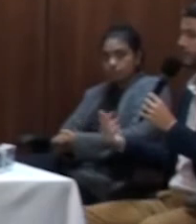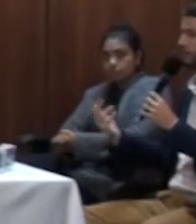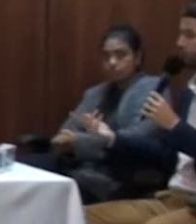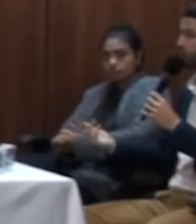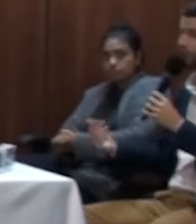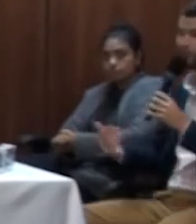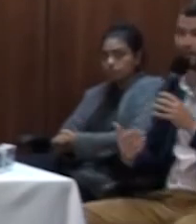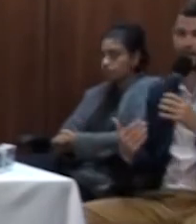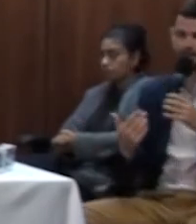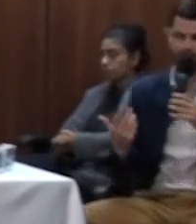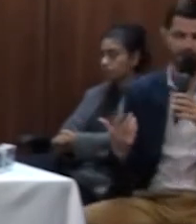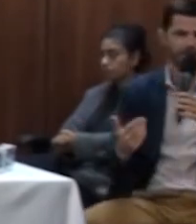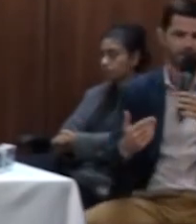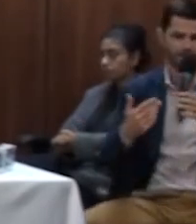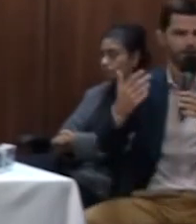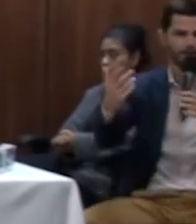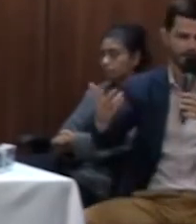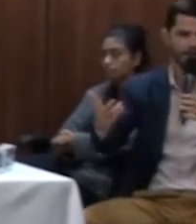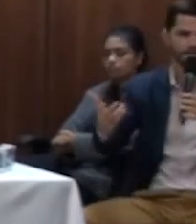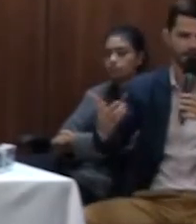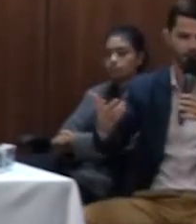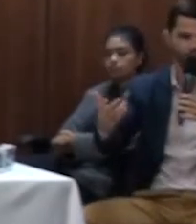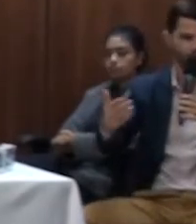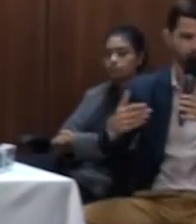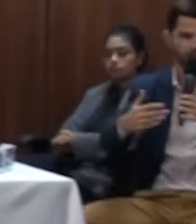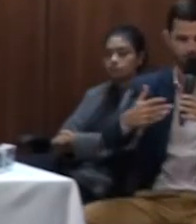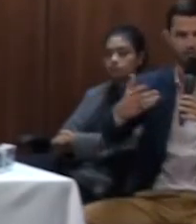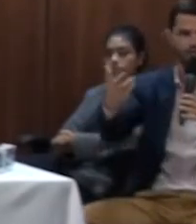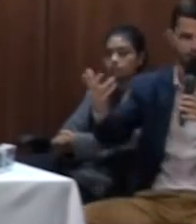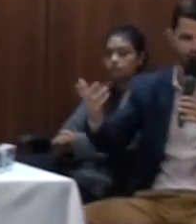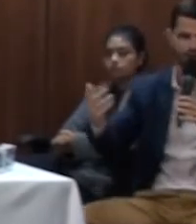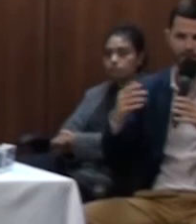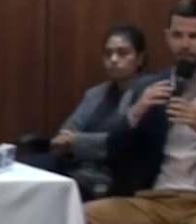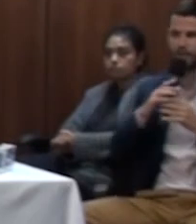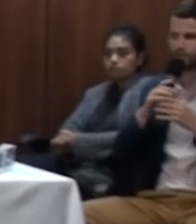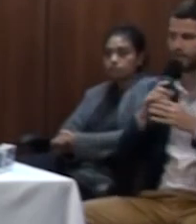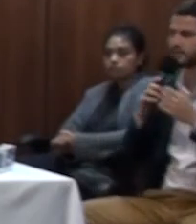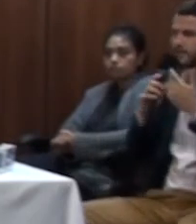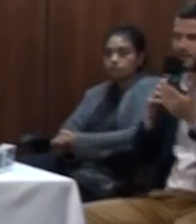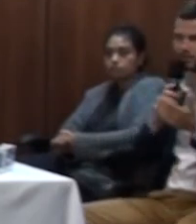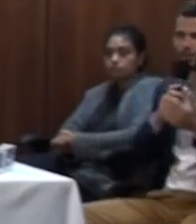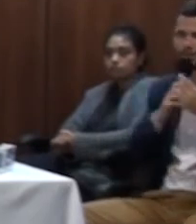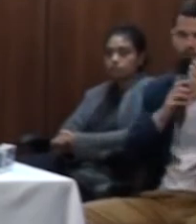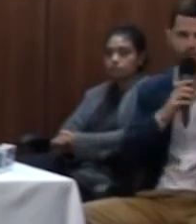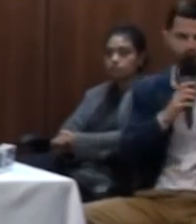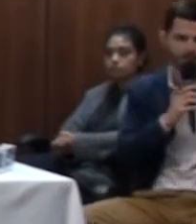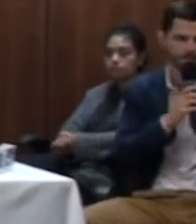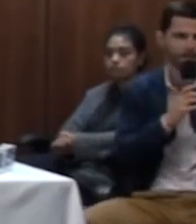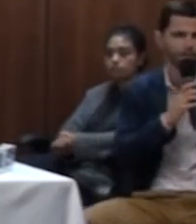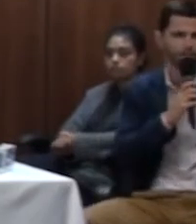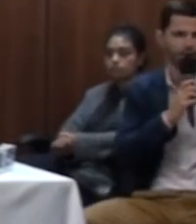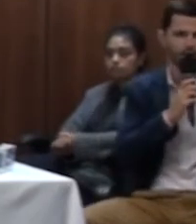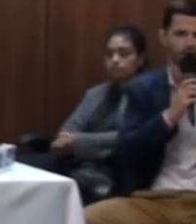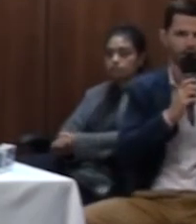relativamente ao tratamento hormonal que poderia ser realizado no interior do estado. Eu sei que existe, que o ACIT